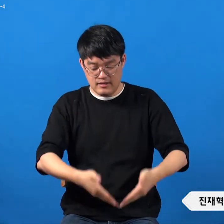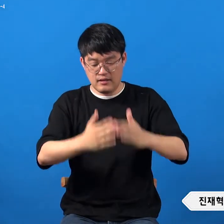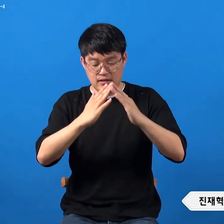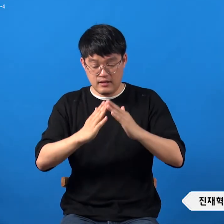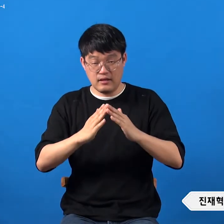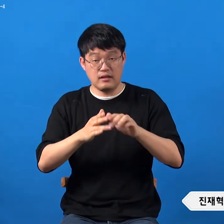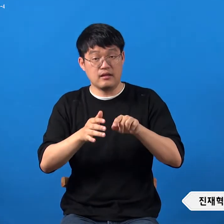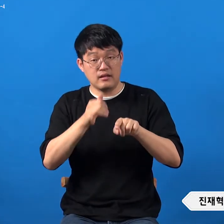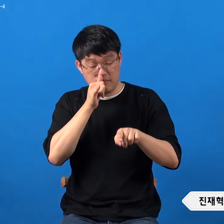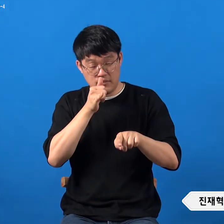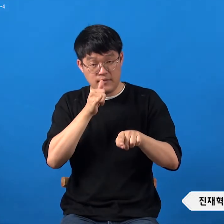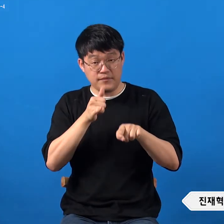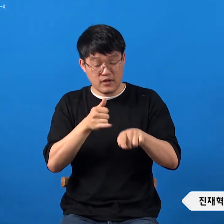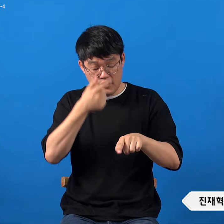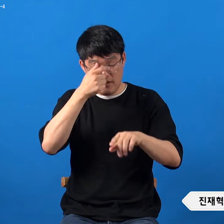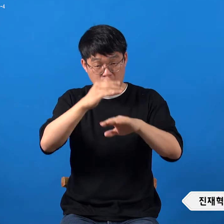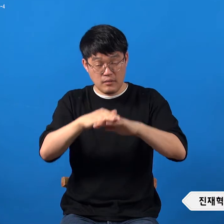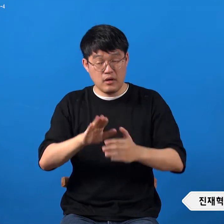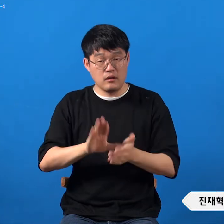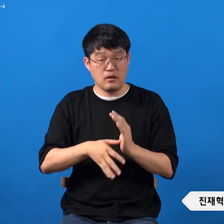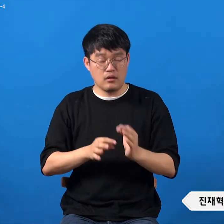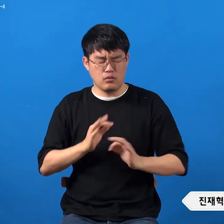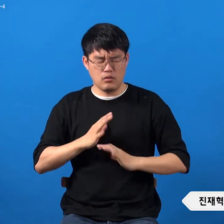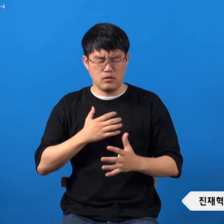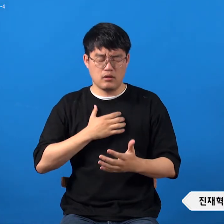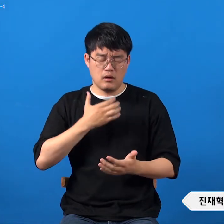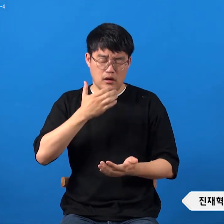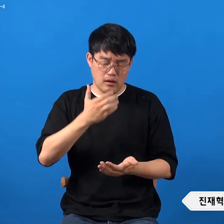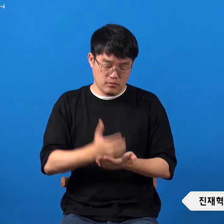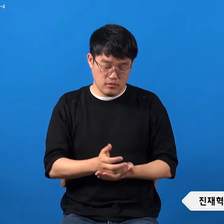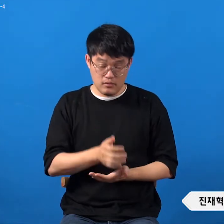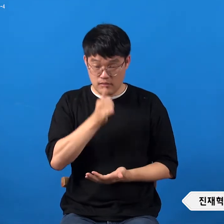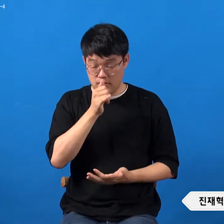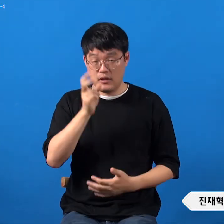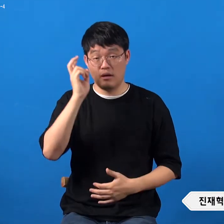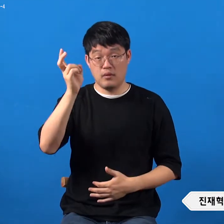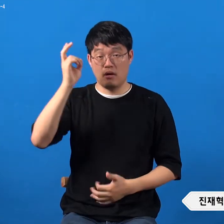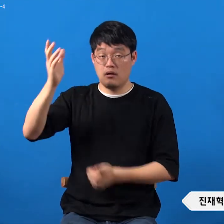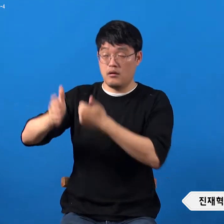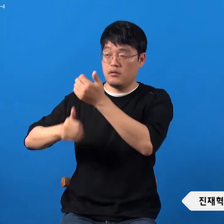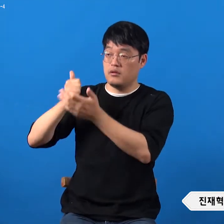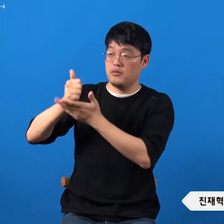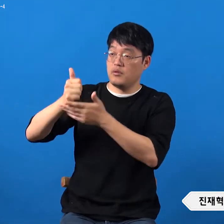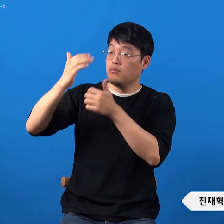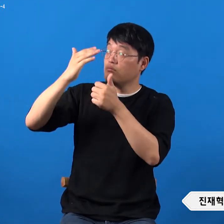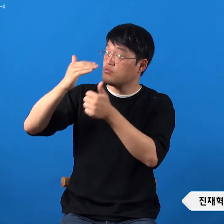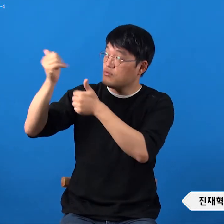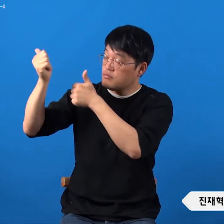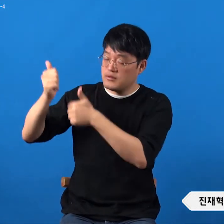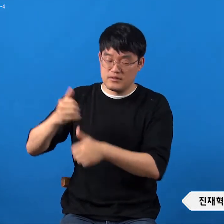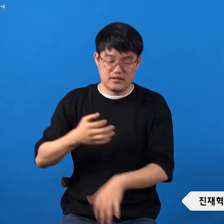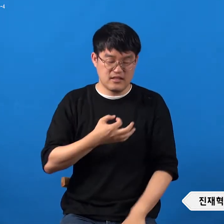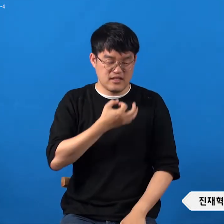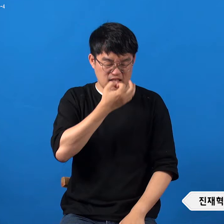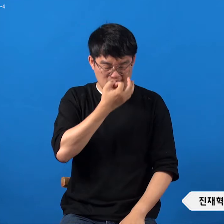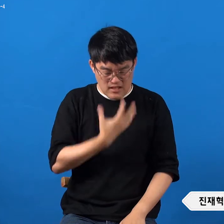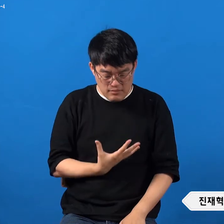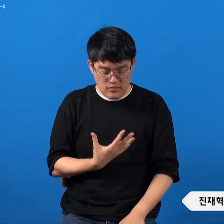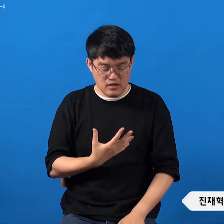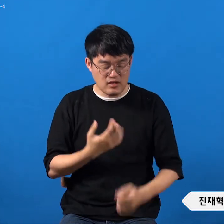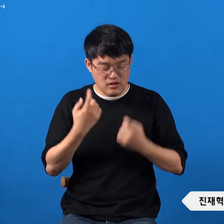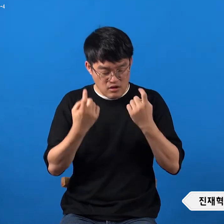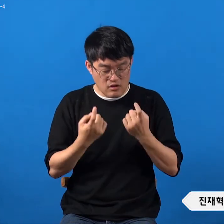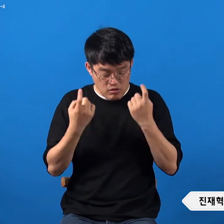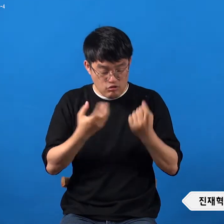쌓습니다. 그 예배 가운데서는 아마도 놀라운 감격이 있지 않았을까요? 하나님께서 부르셨습니다.